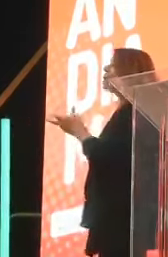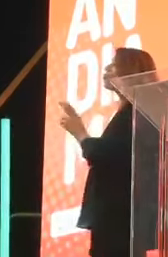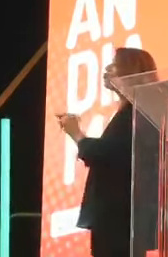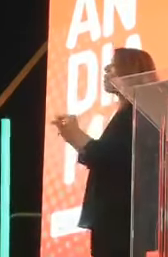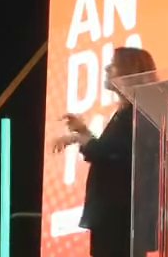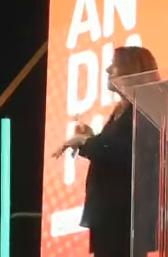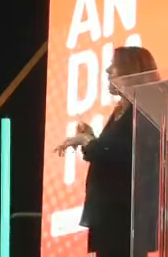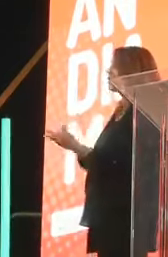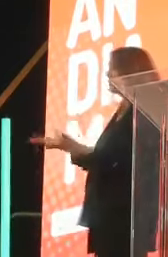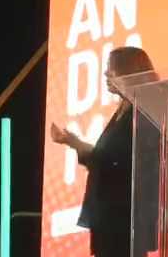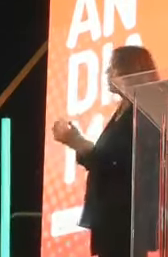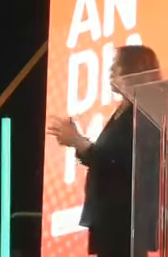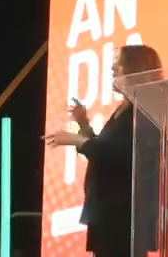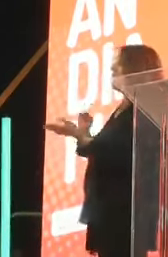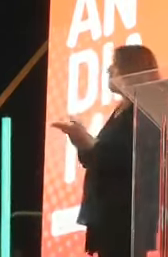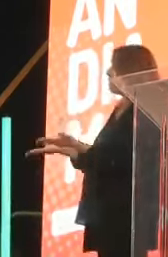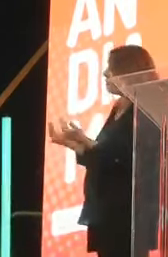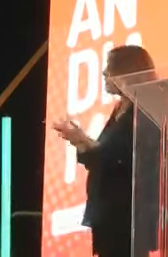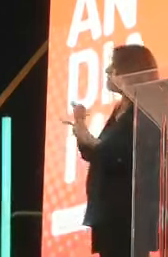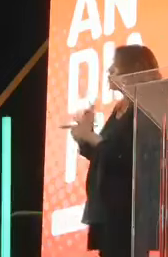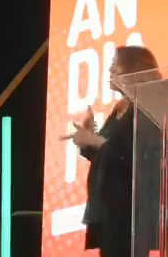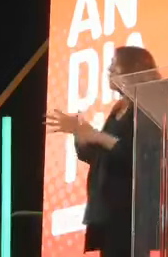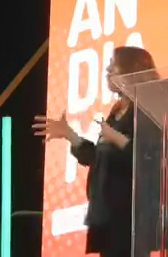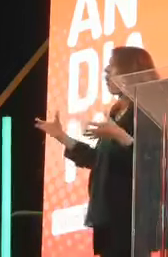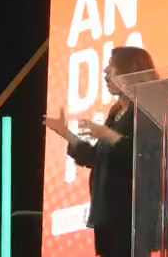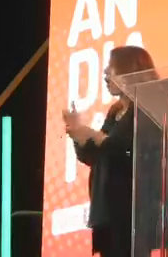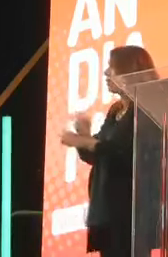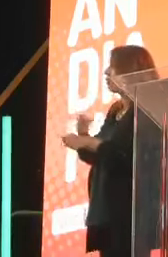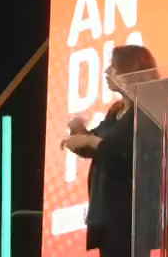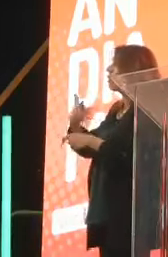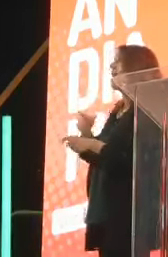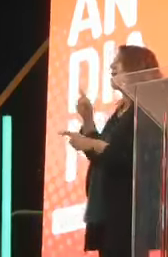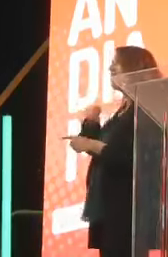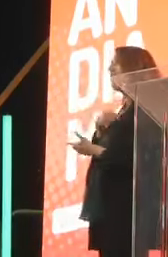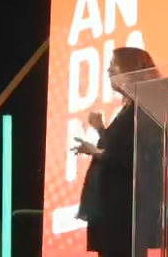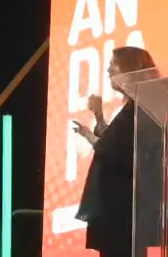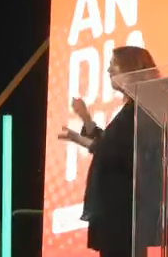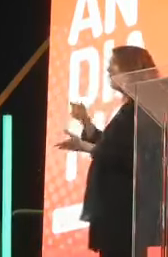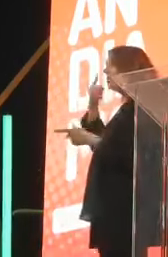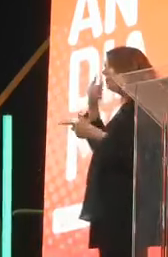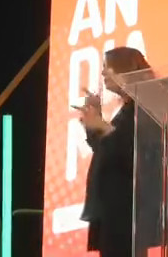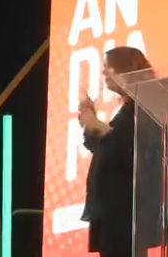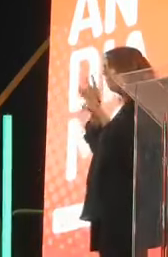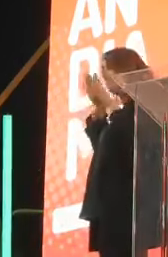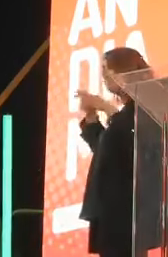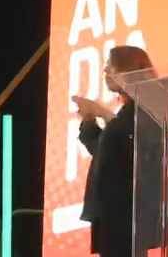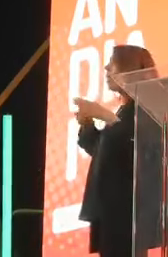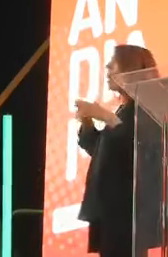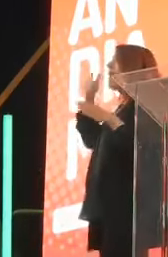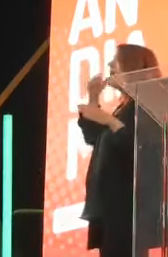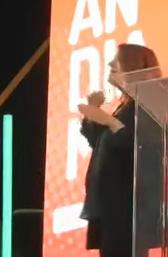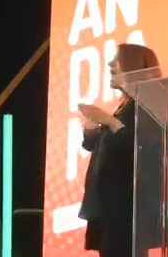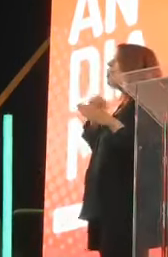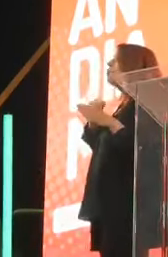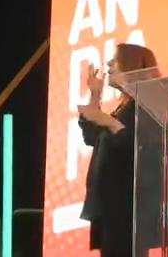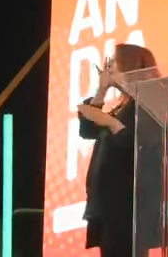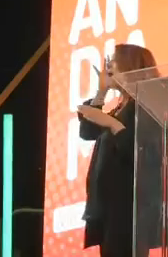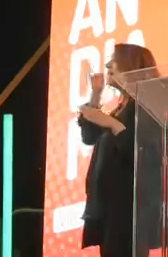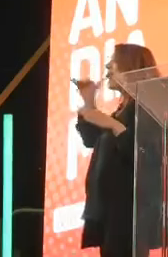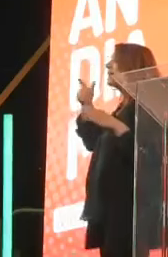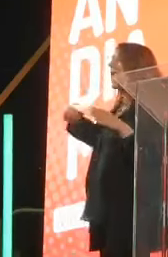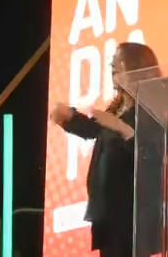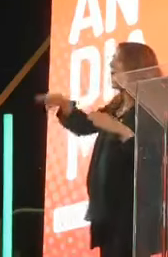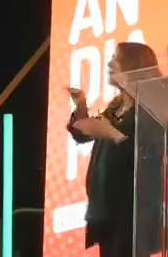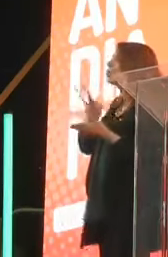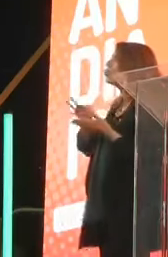si stanno svuotando, quando parliamo di investire sulla salute mentale, perché ce lo chiedono le ragazze e i ragazzi dalle scuole, perché sembra che